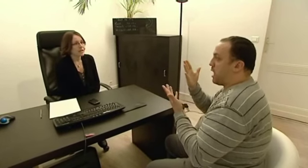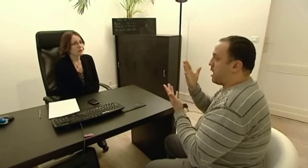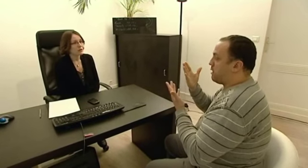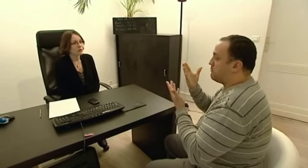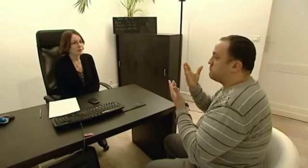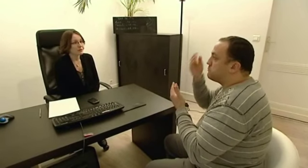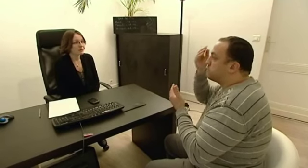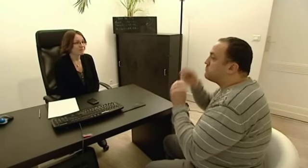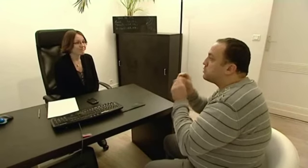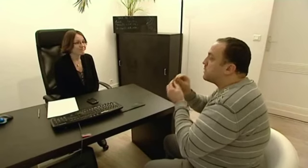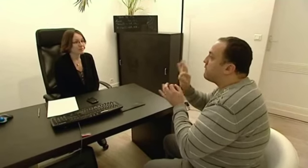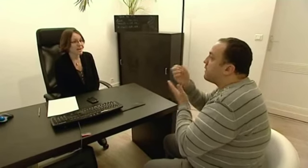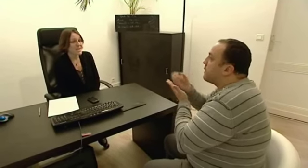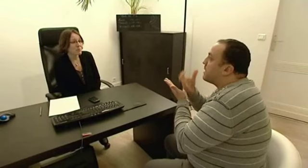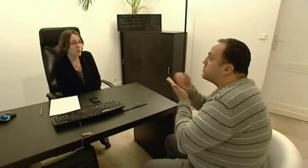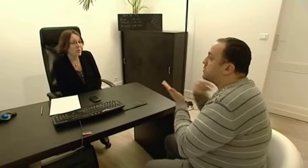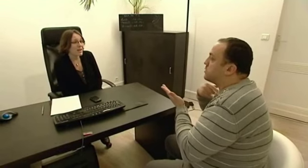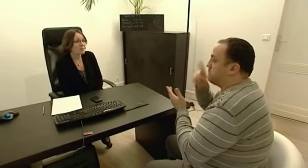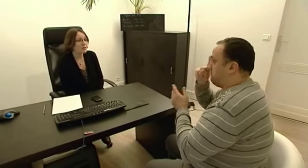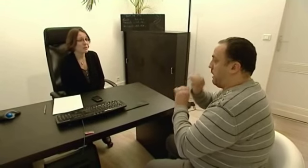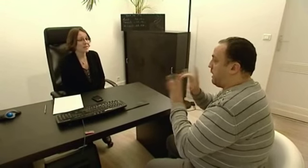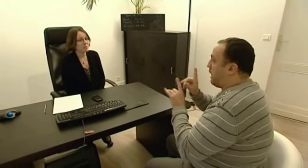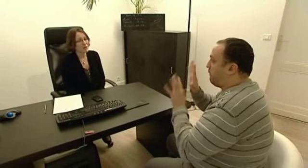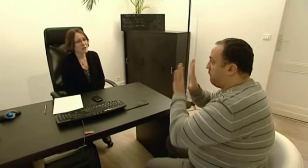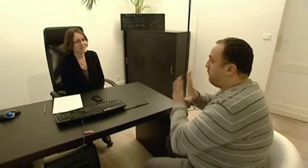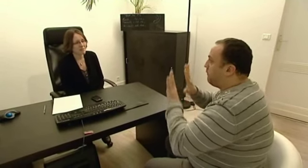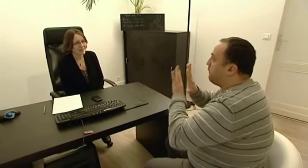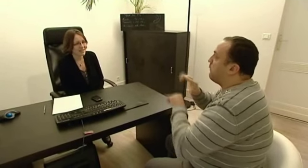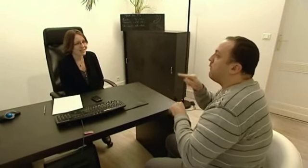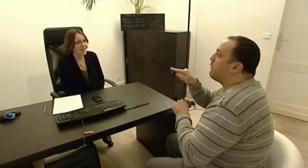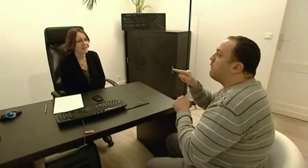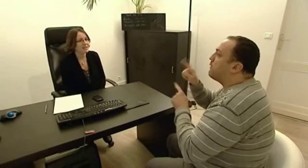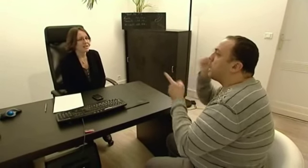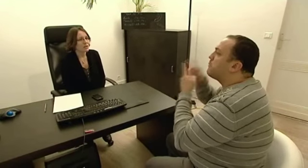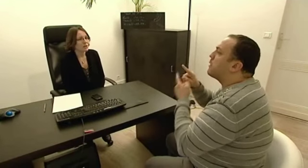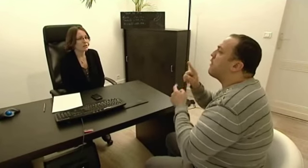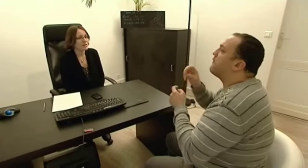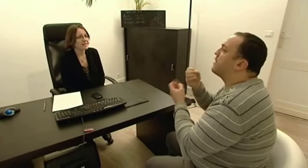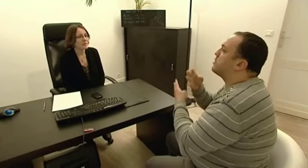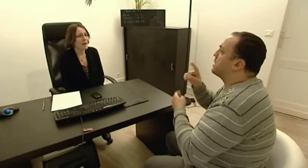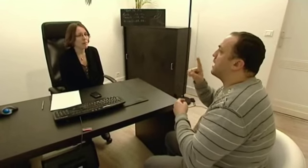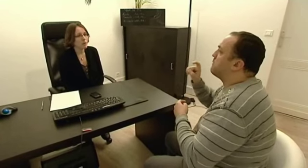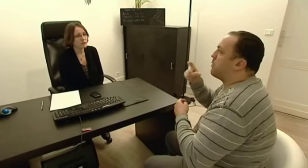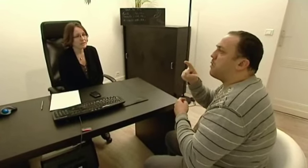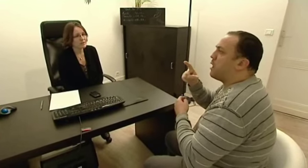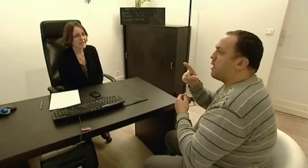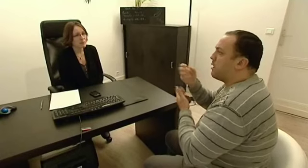David, sourd de naissance, a besoin de cette aide précieuse pour ses démarches administratives ou parfois prendre des rendez-vous chez le médecin.